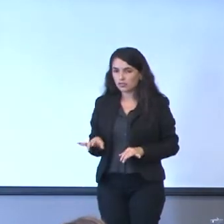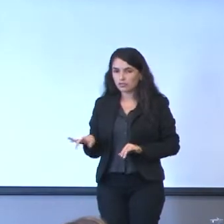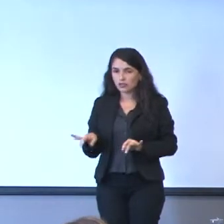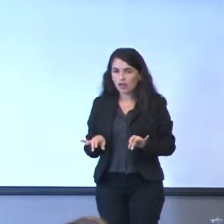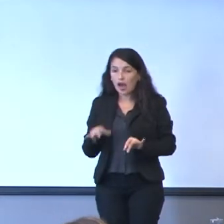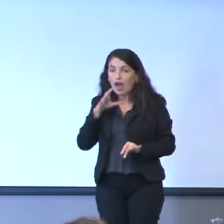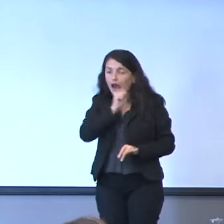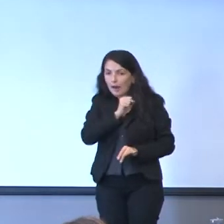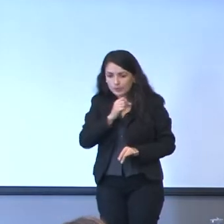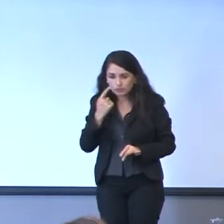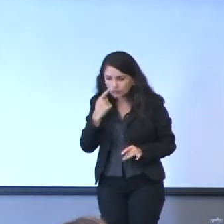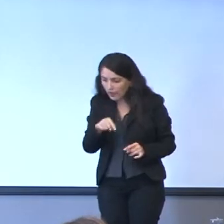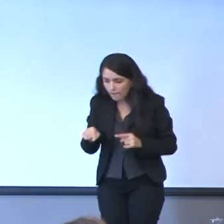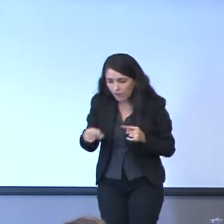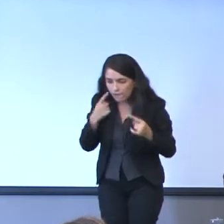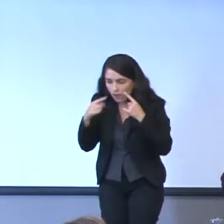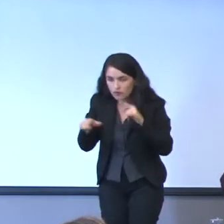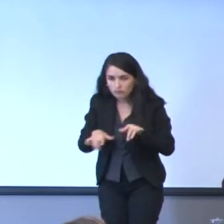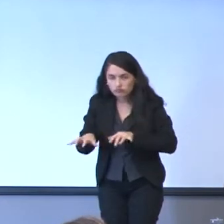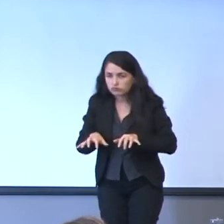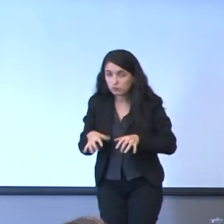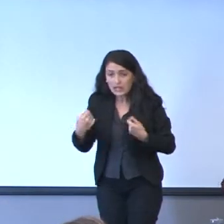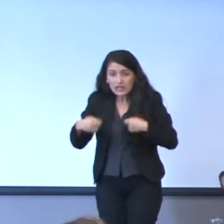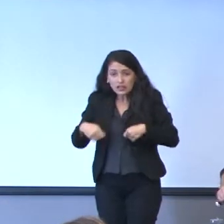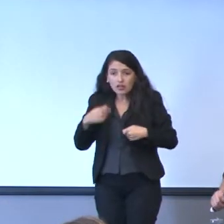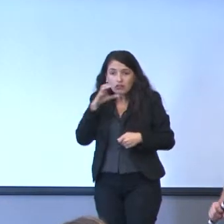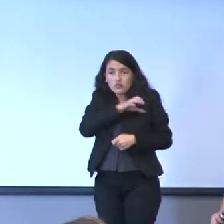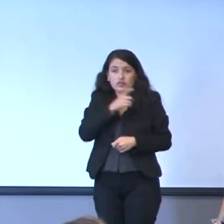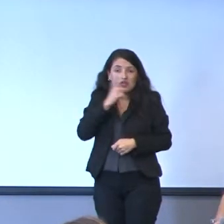facilidade acessar os instrumentos e os